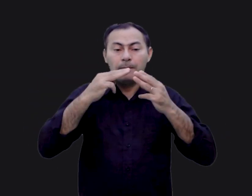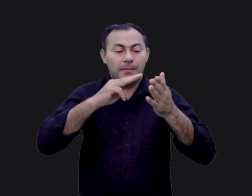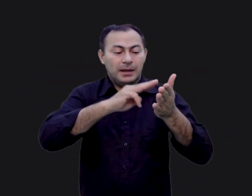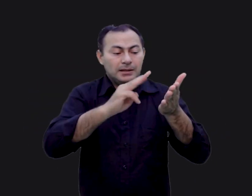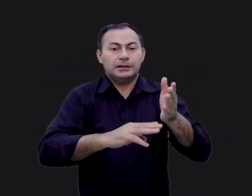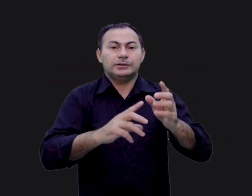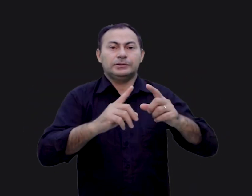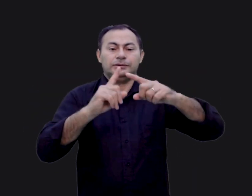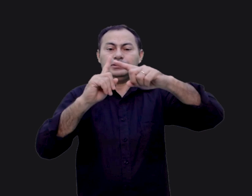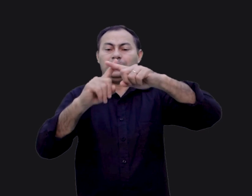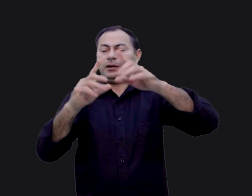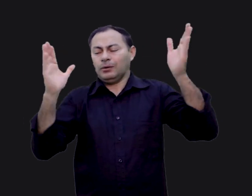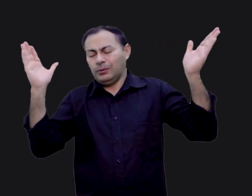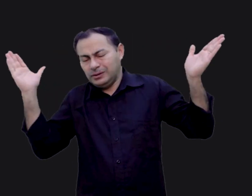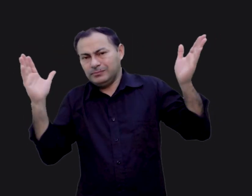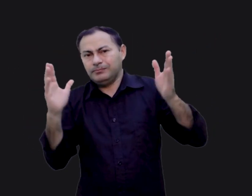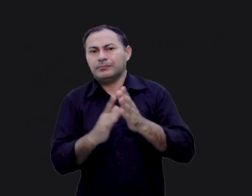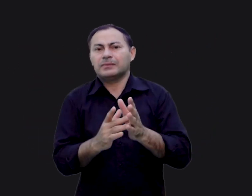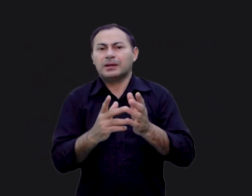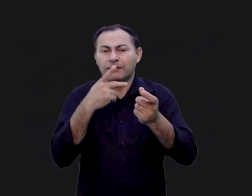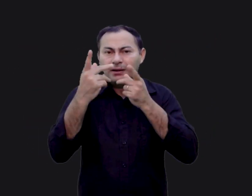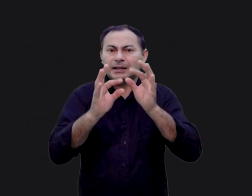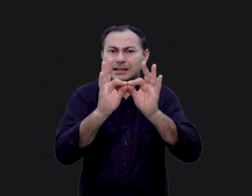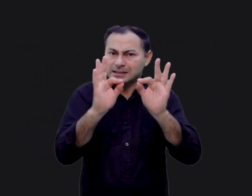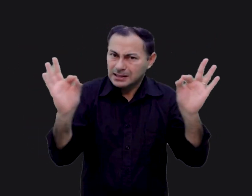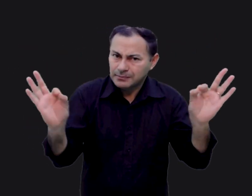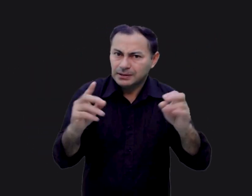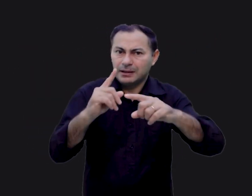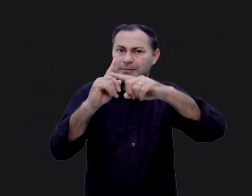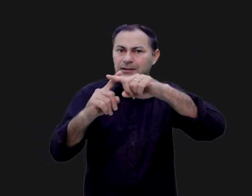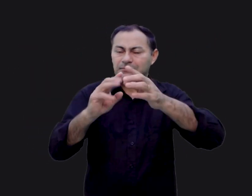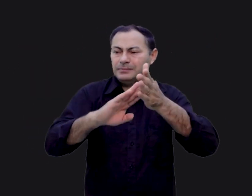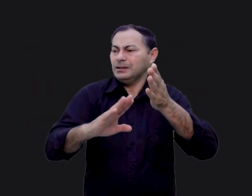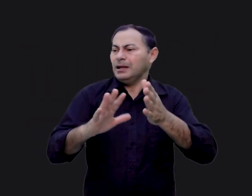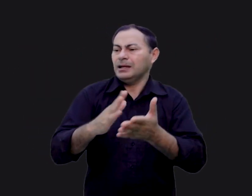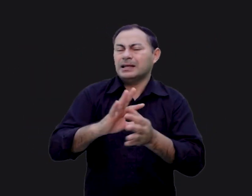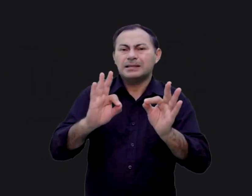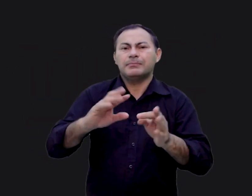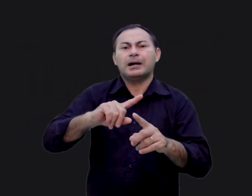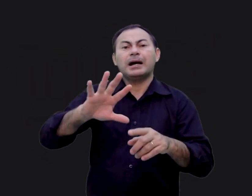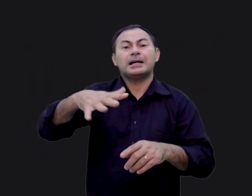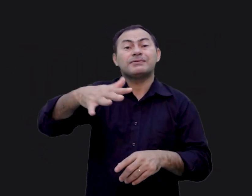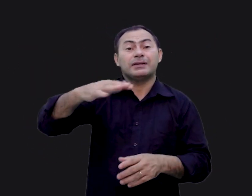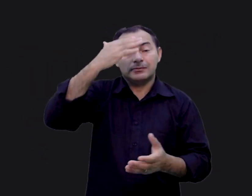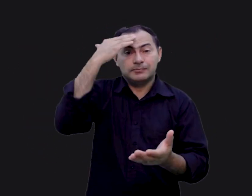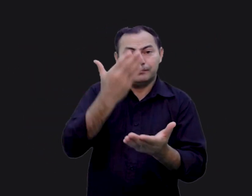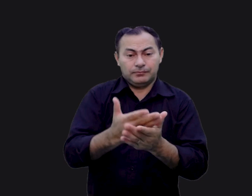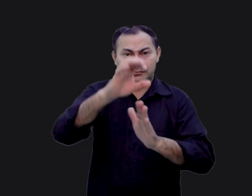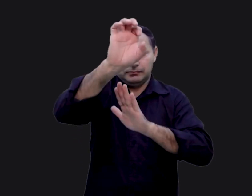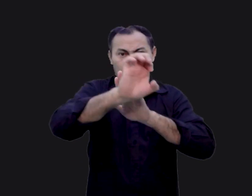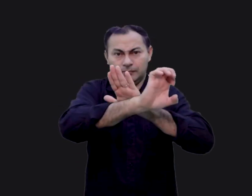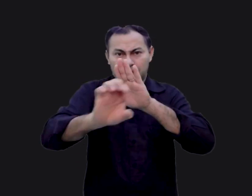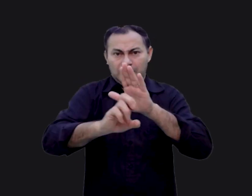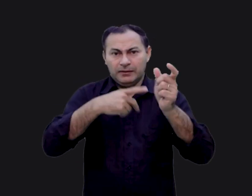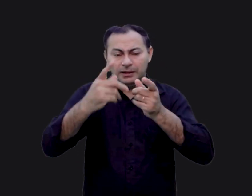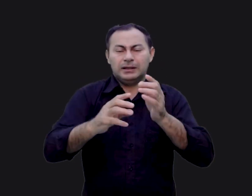cruz, e as pessoas descobrem então que é simples, e às vezes não acreditam. O Evangelho costuma ser